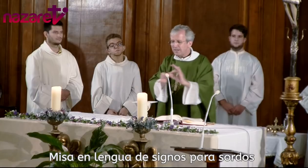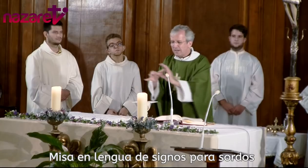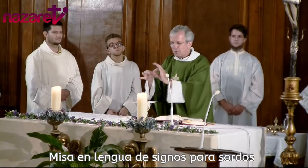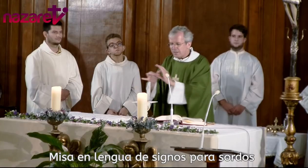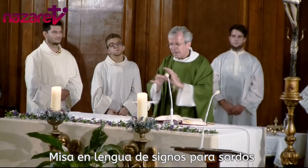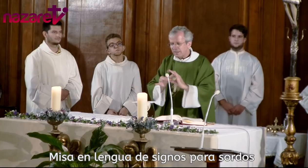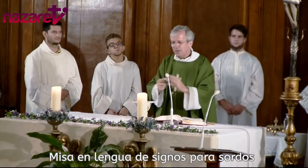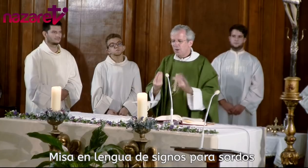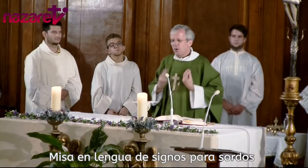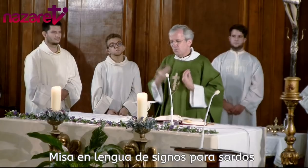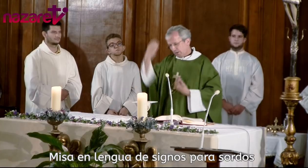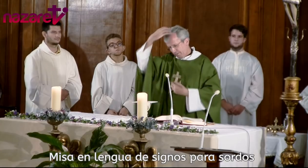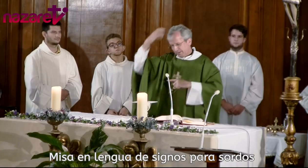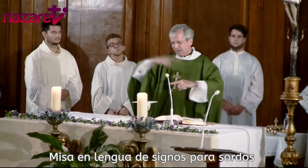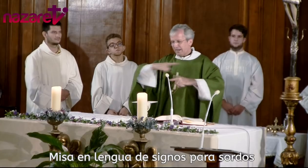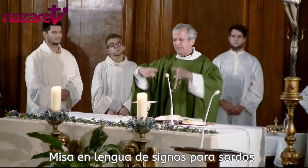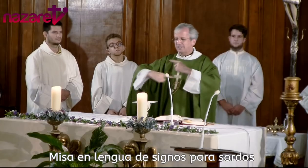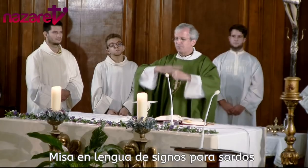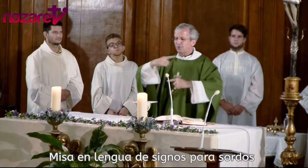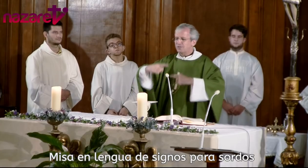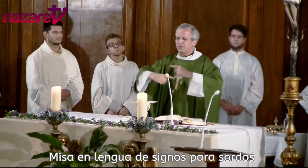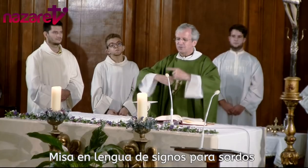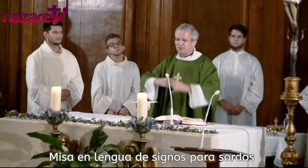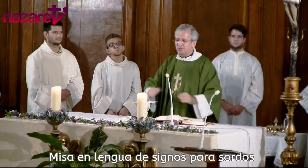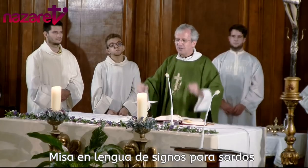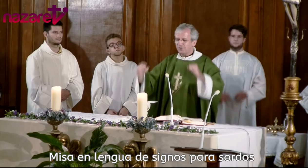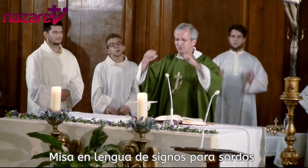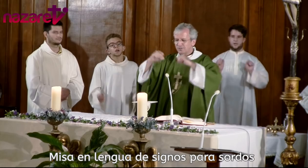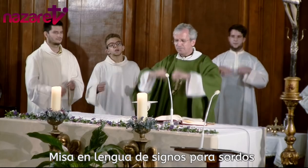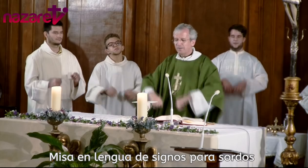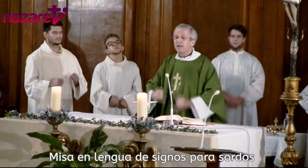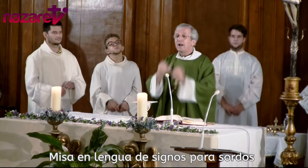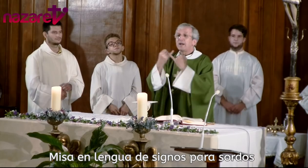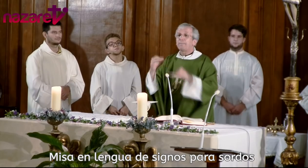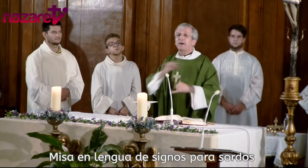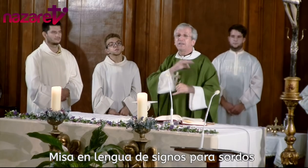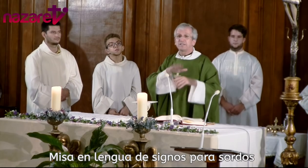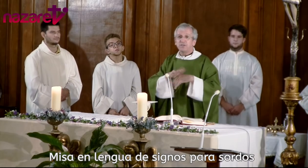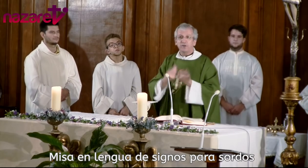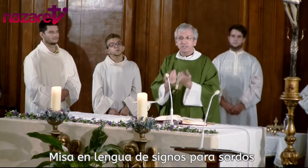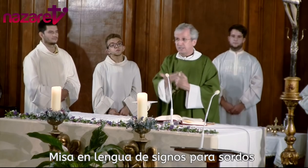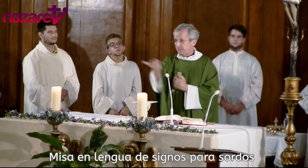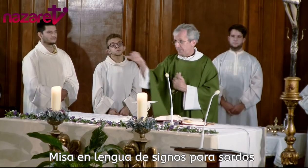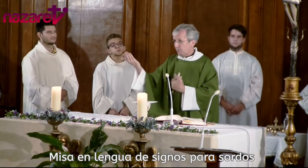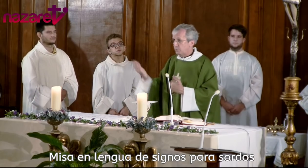la unidad. Tú que vives y reinas por los siglos de los siglos, la paz del Señor esté siempre con